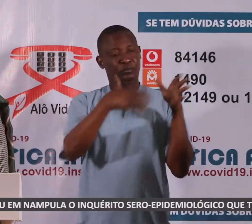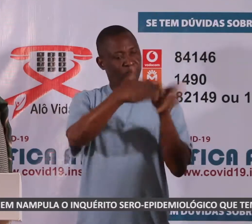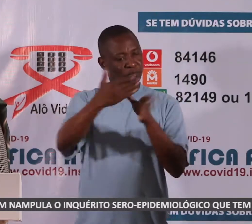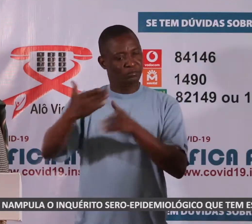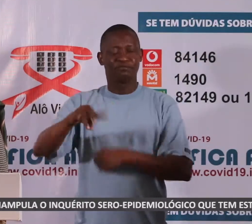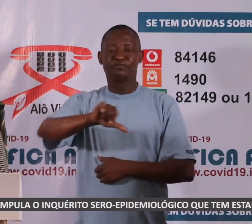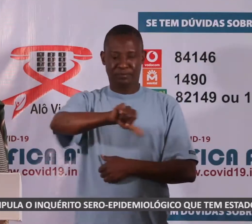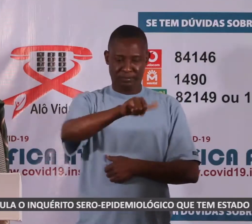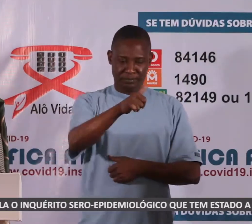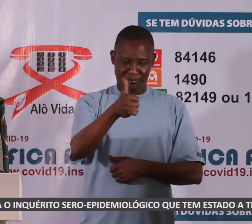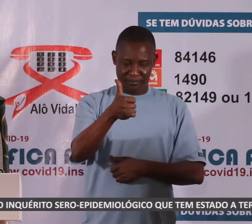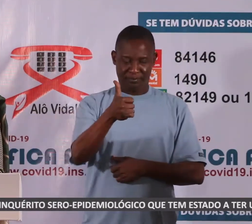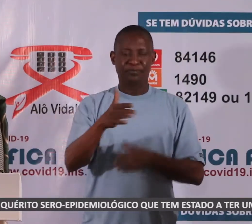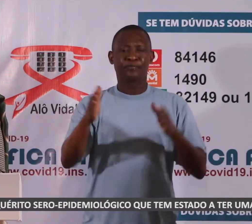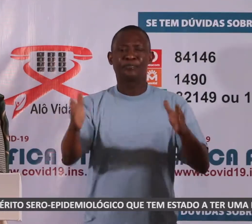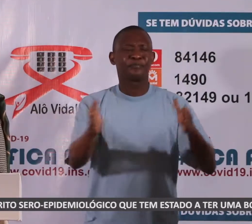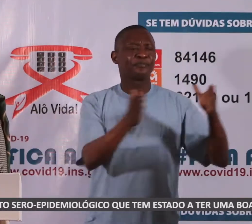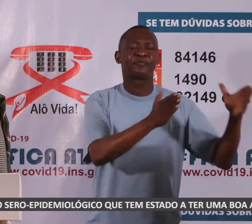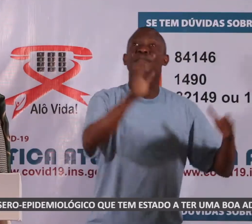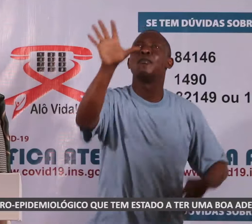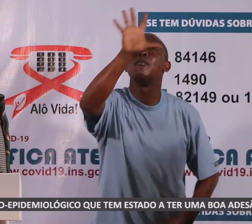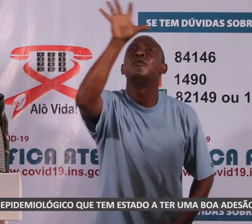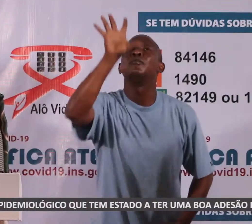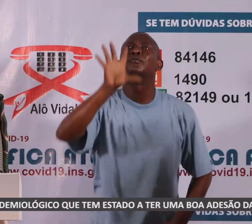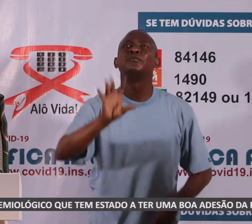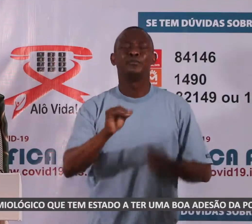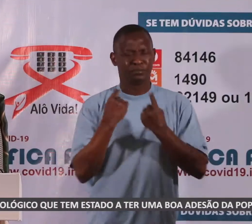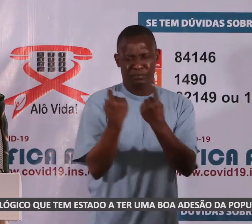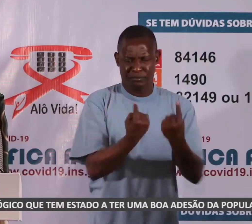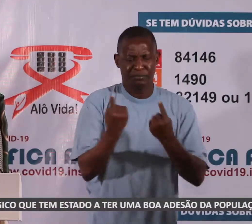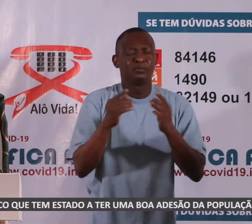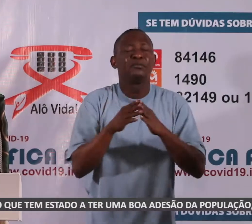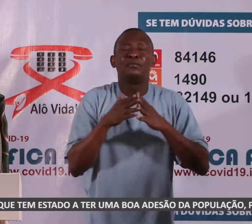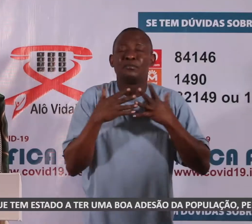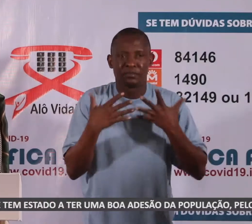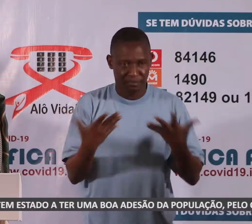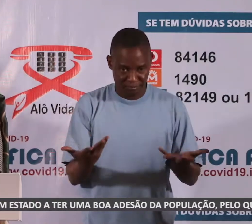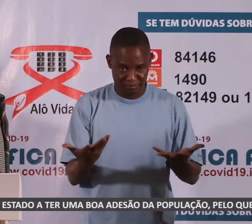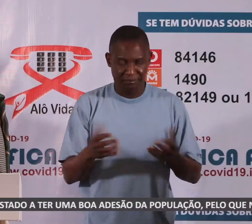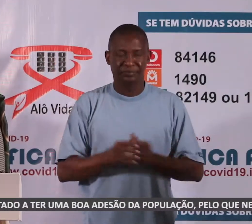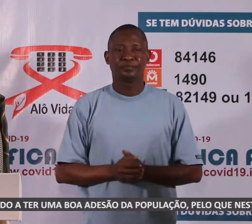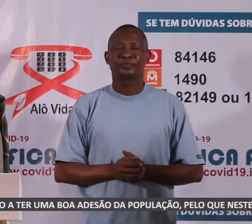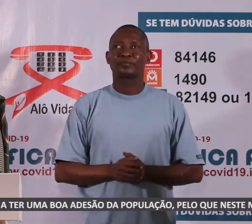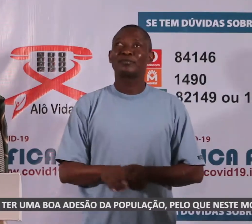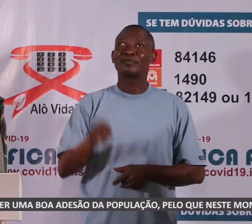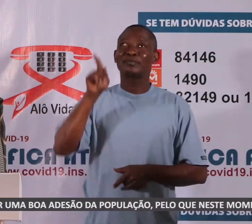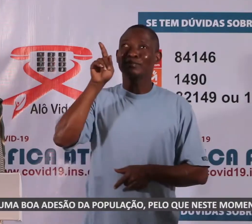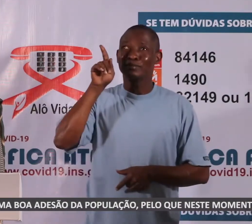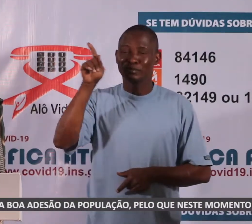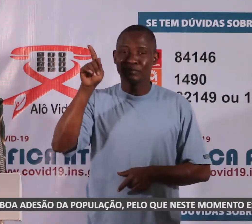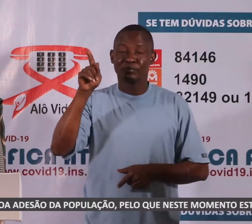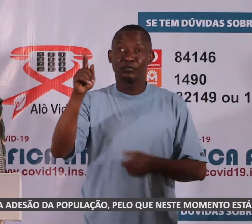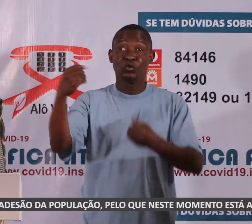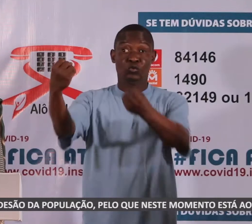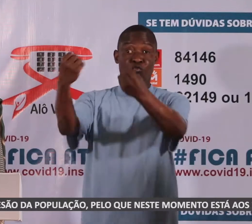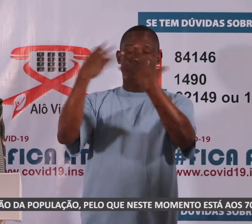E como é que nós estamos no nosso continente? Partilharmos que, com base na nossa fonte de